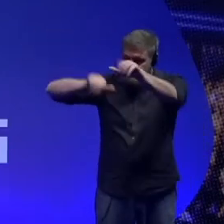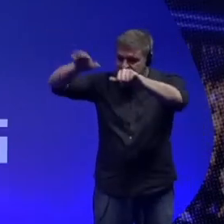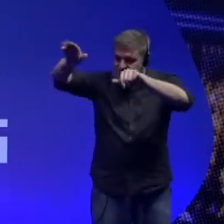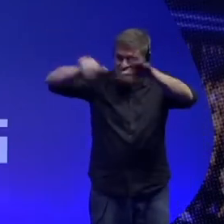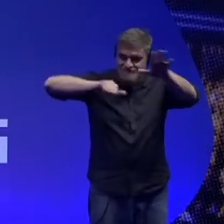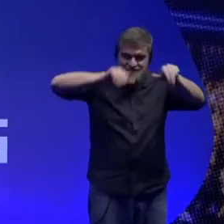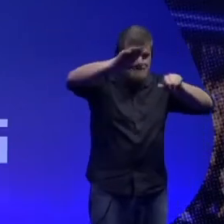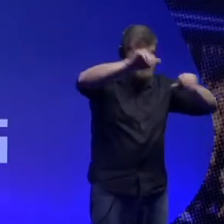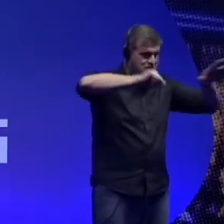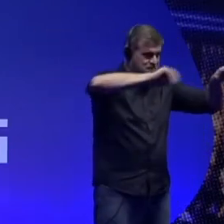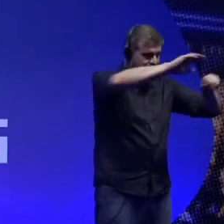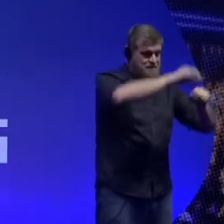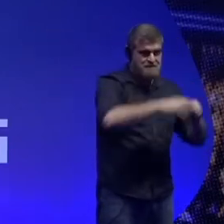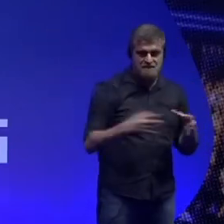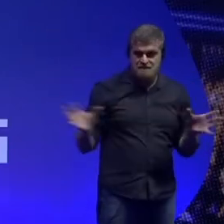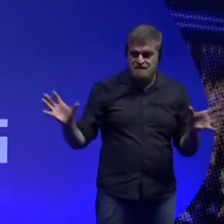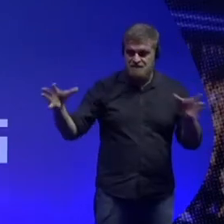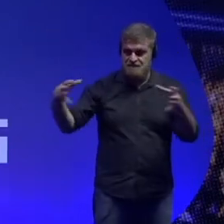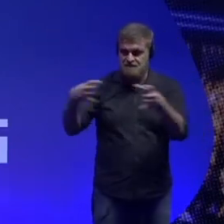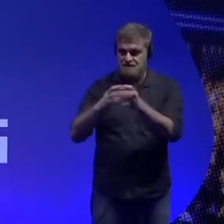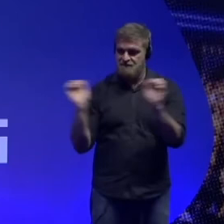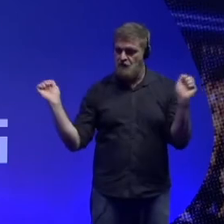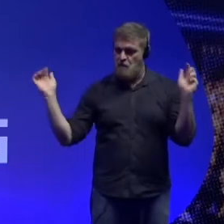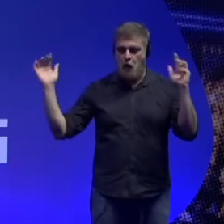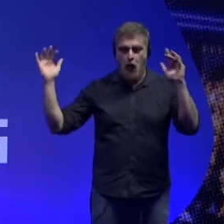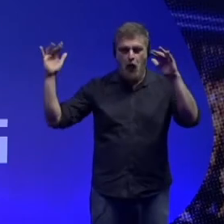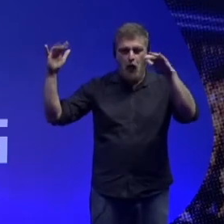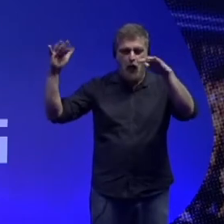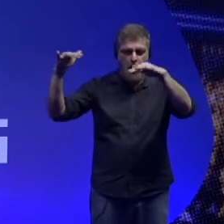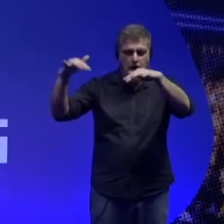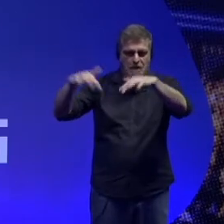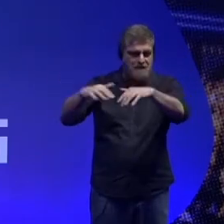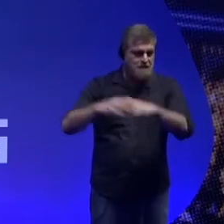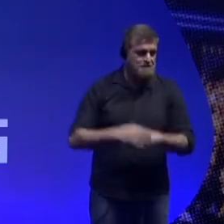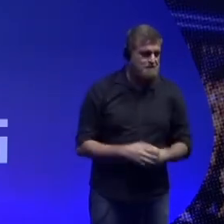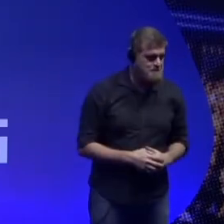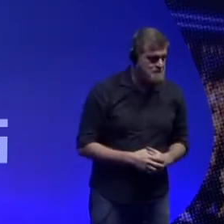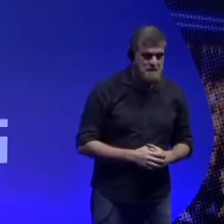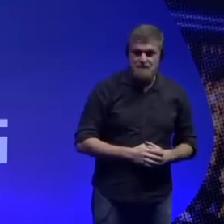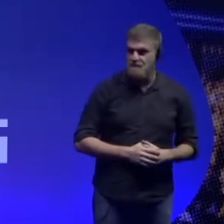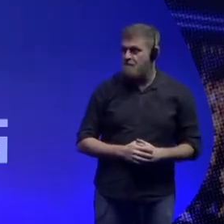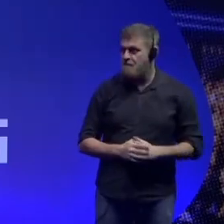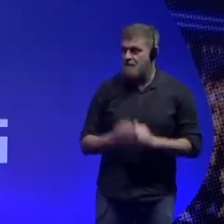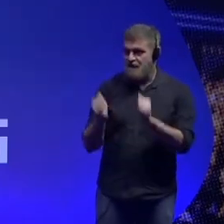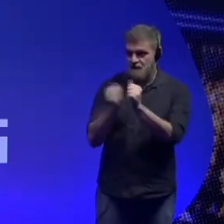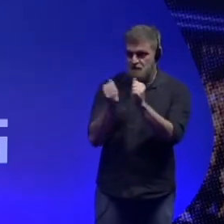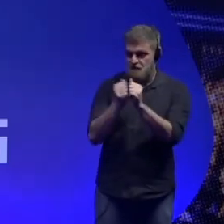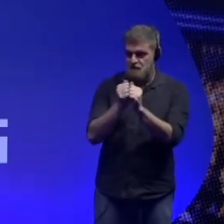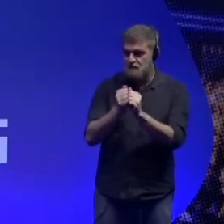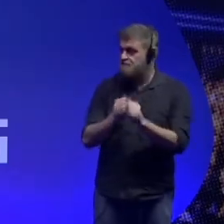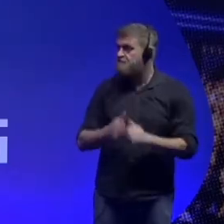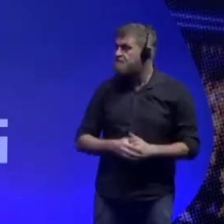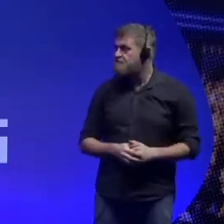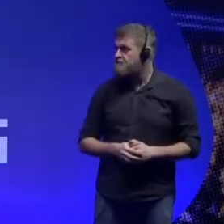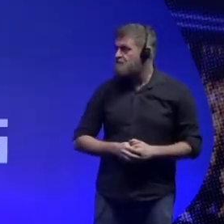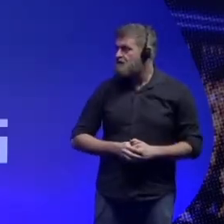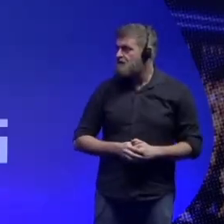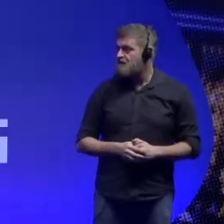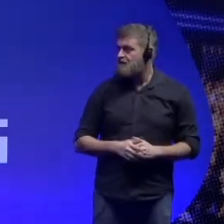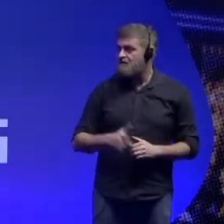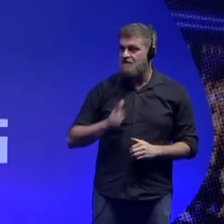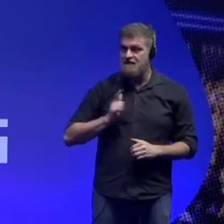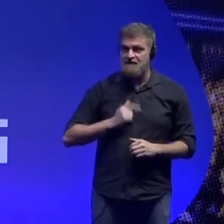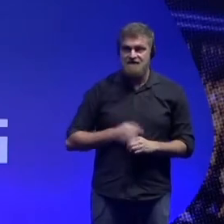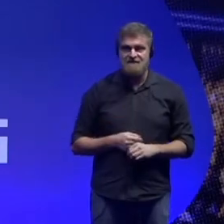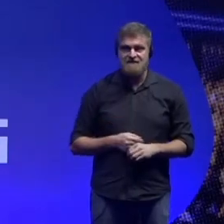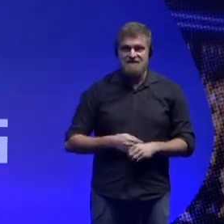nessa selfona, que venha para cá. Vamos aglomerar. Aglomera aqui pra cá, pra direita. Porque o Felipe disse que vai marcar